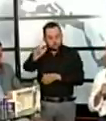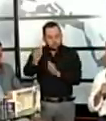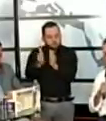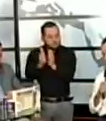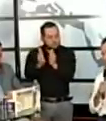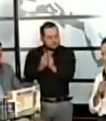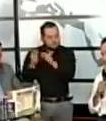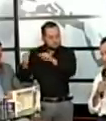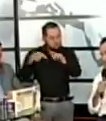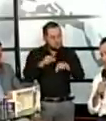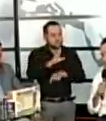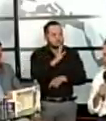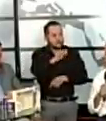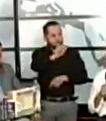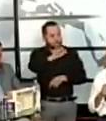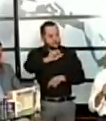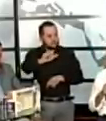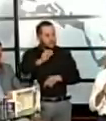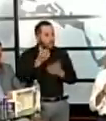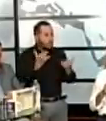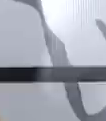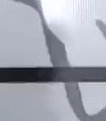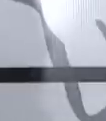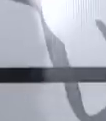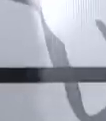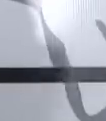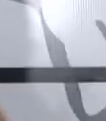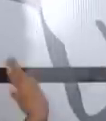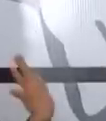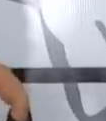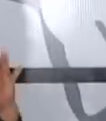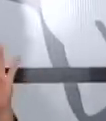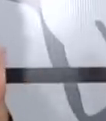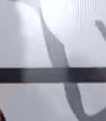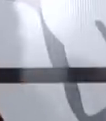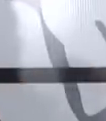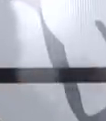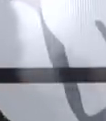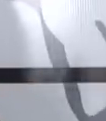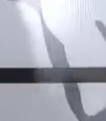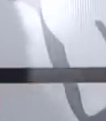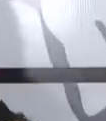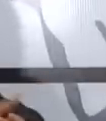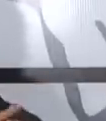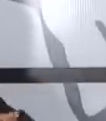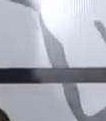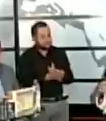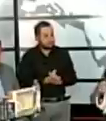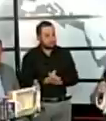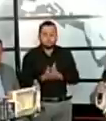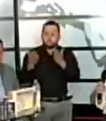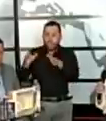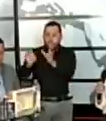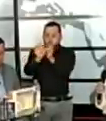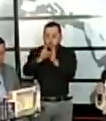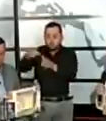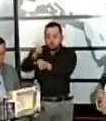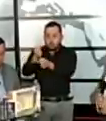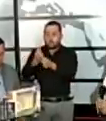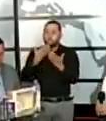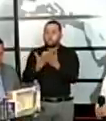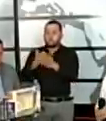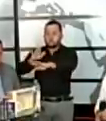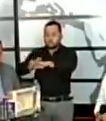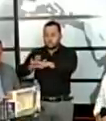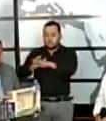acompañantes y a todas las personas que están en este momento siguiendo este programa, buenas tardes. A los equipos de trabajo, buenas tardes, a los muchachos de